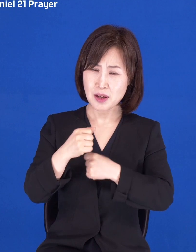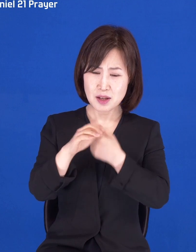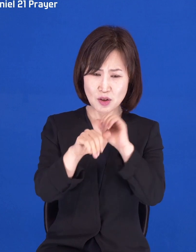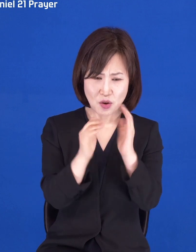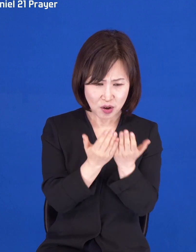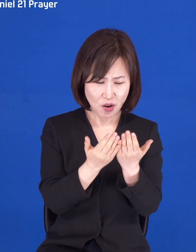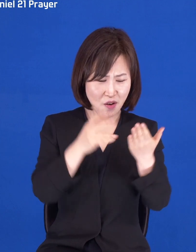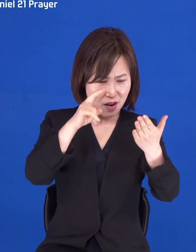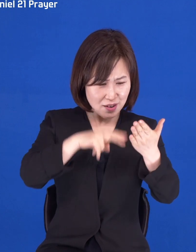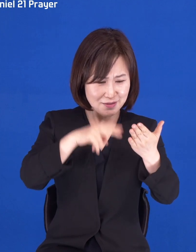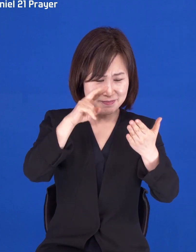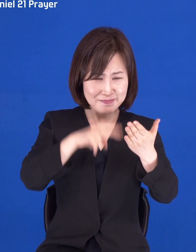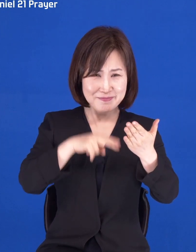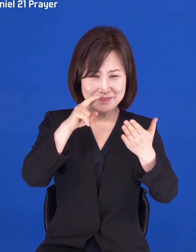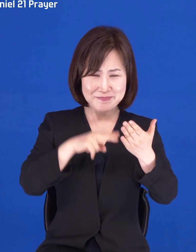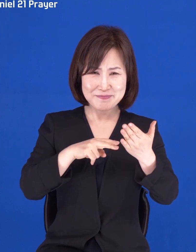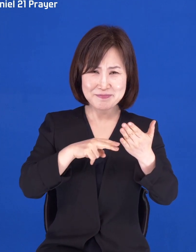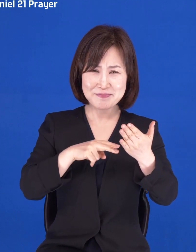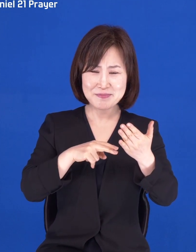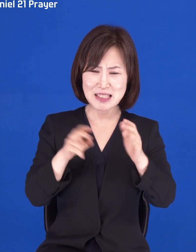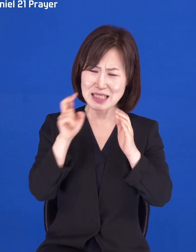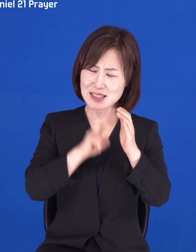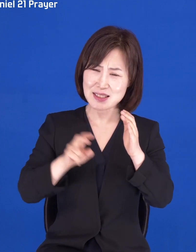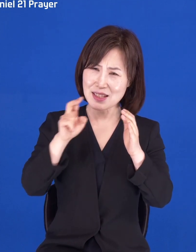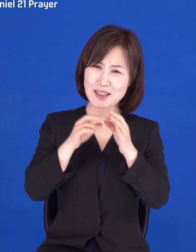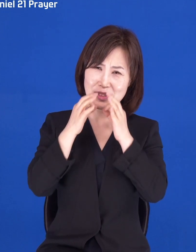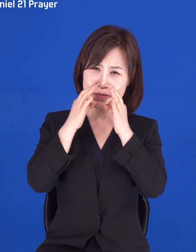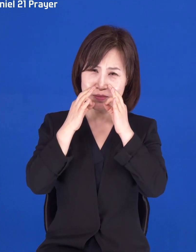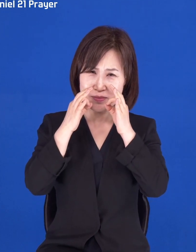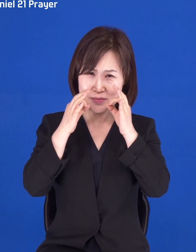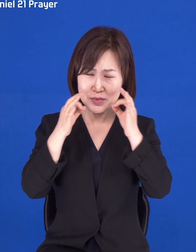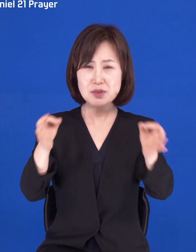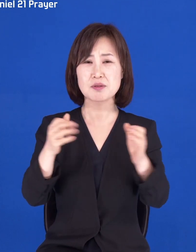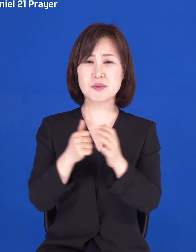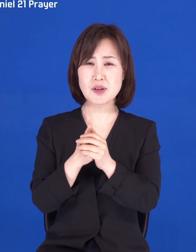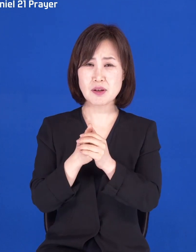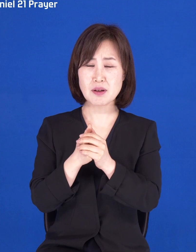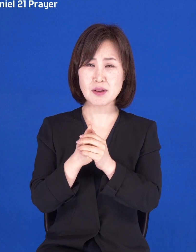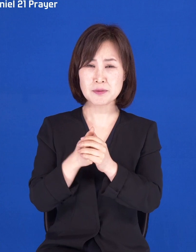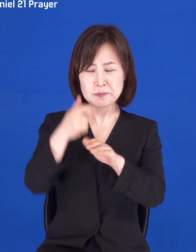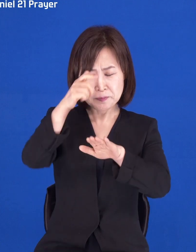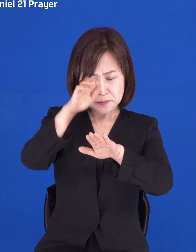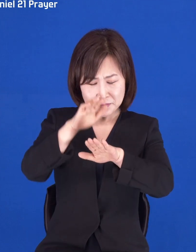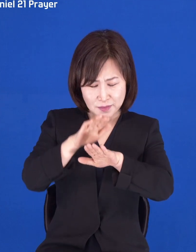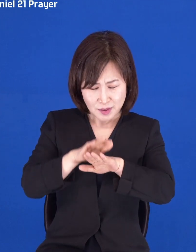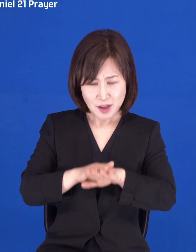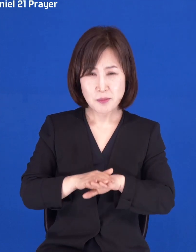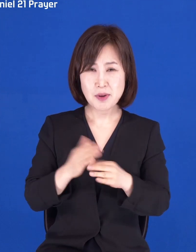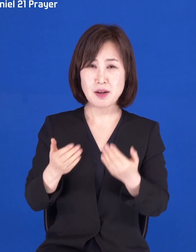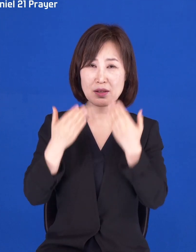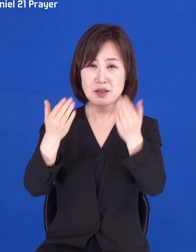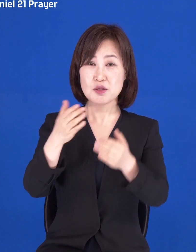보고 마음껏 찬양하고 마음껏 예배할 수 있게